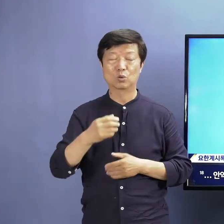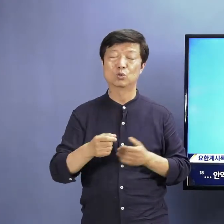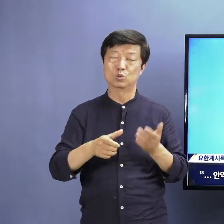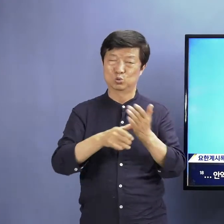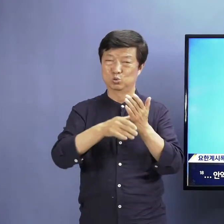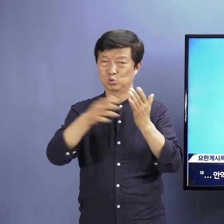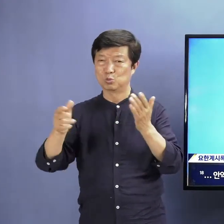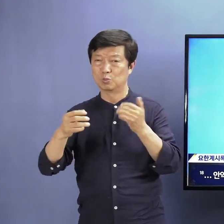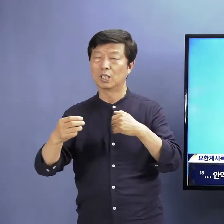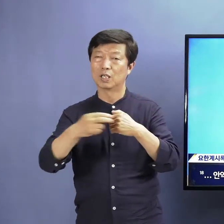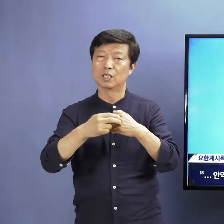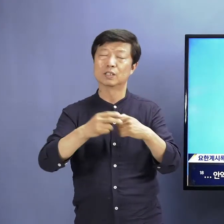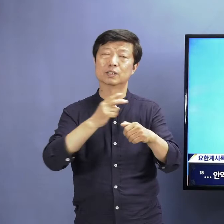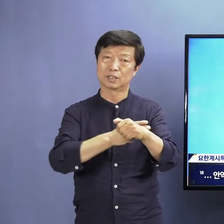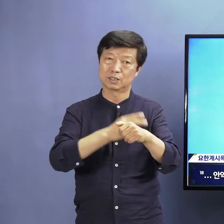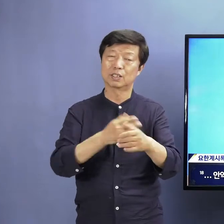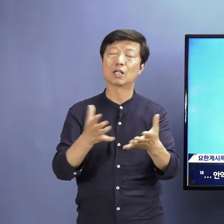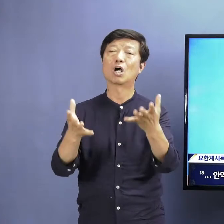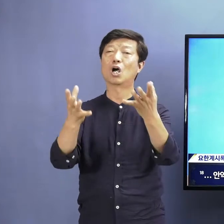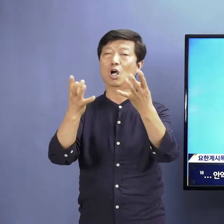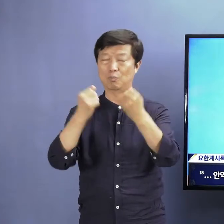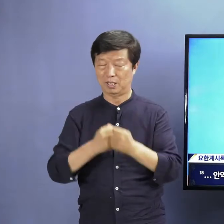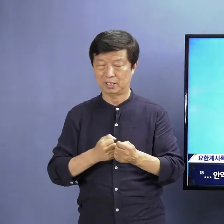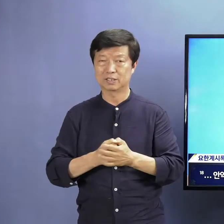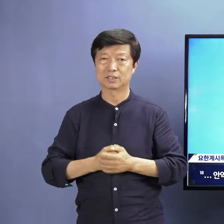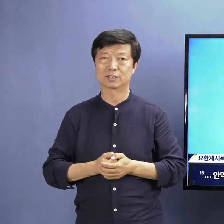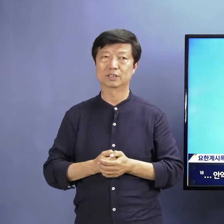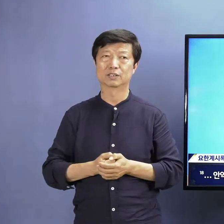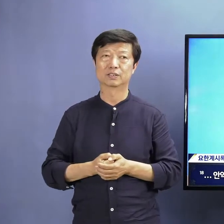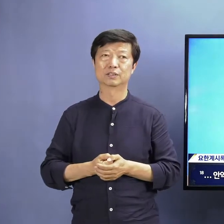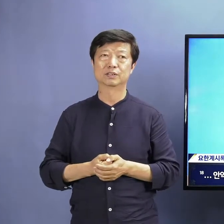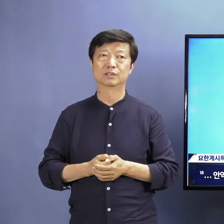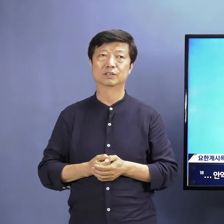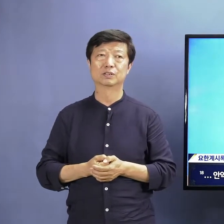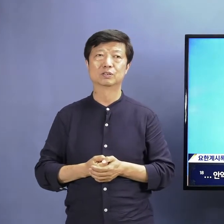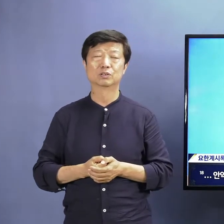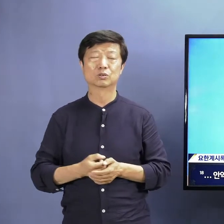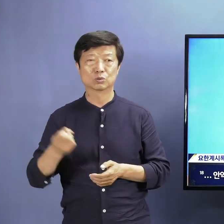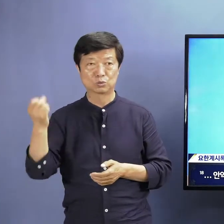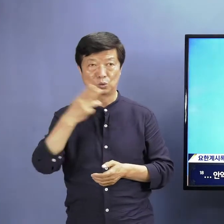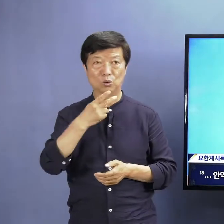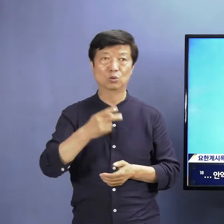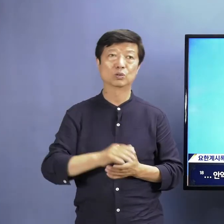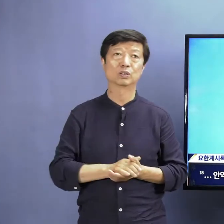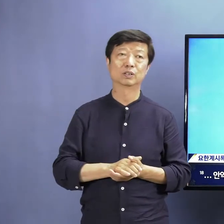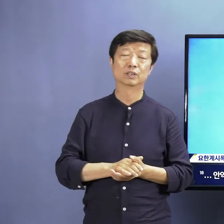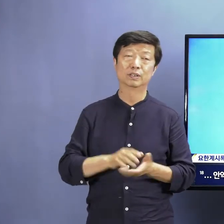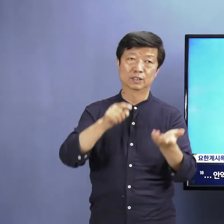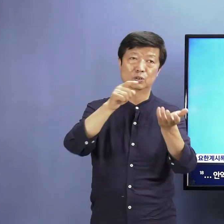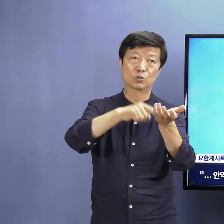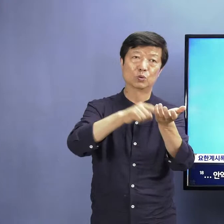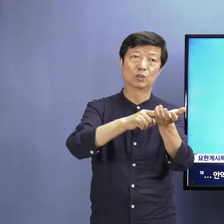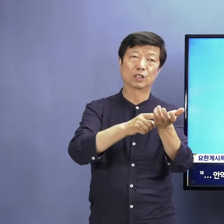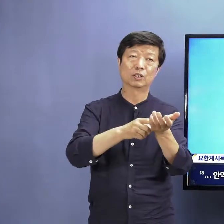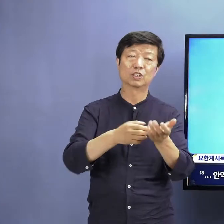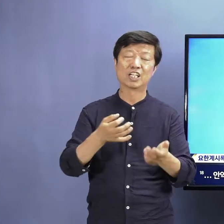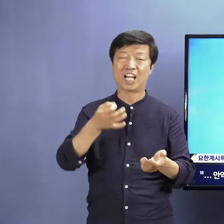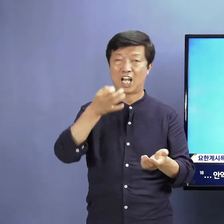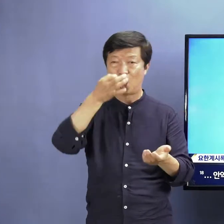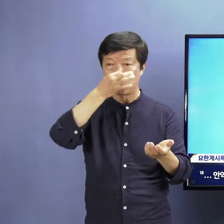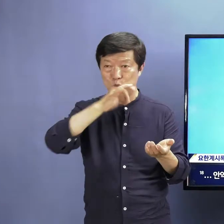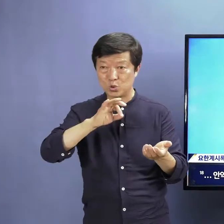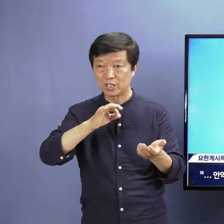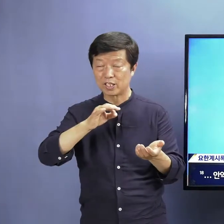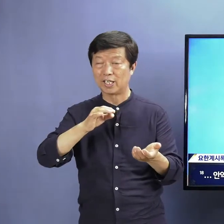많이 있었다고 그래요. 그래서 뭐 이름들이 뭐 있던데 하여간. 그리고 또 특히 거기는요 아주 효능 있는